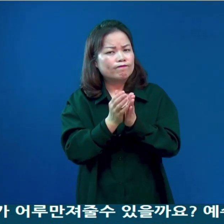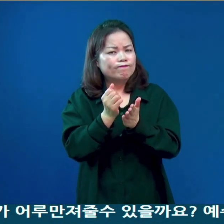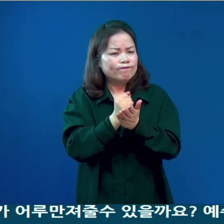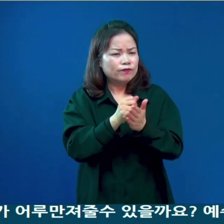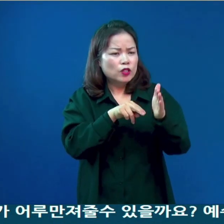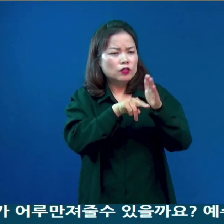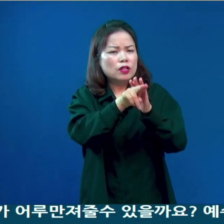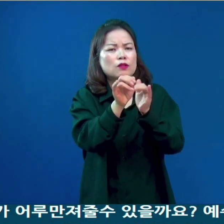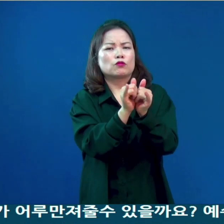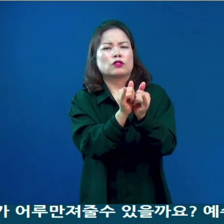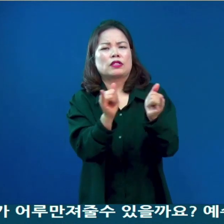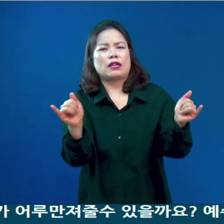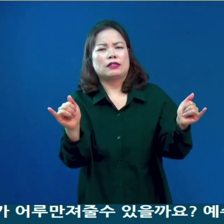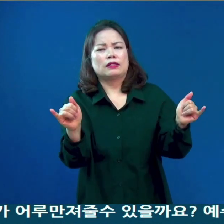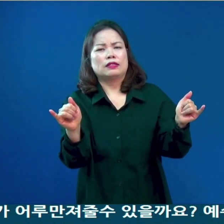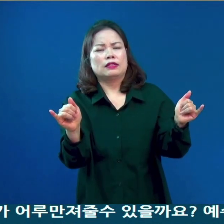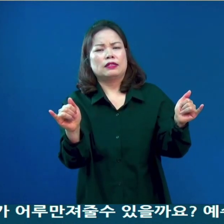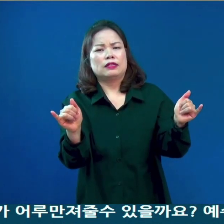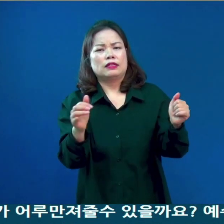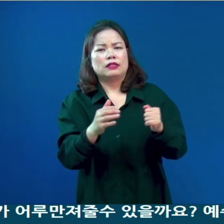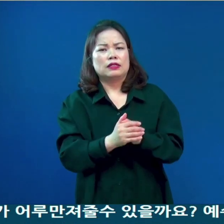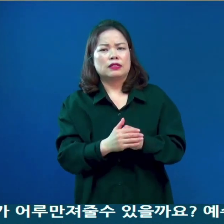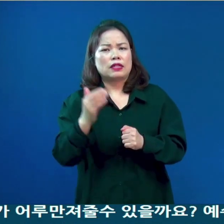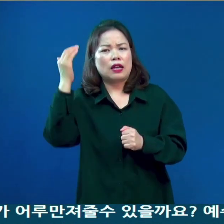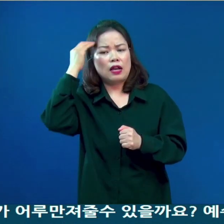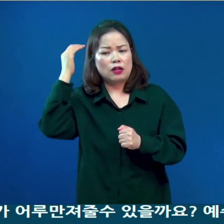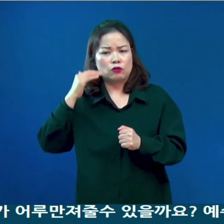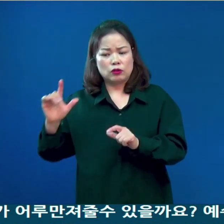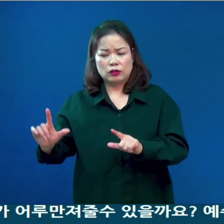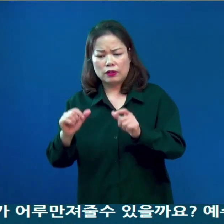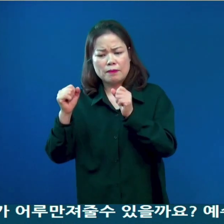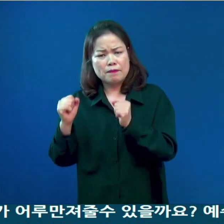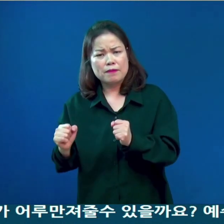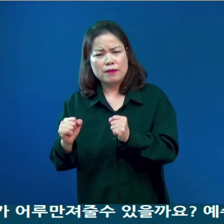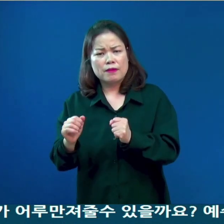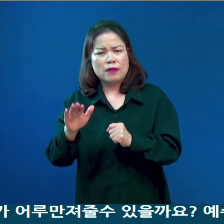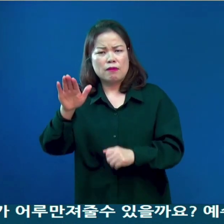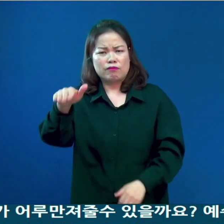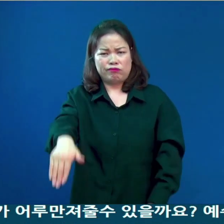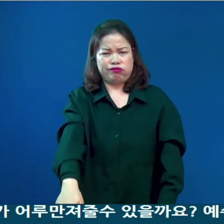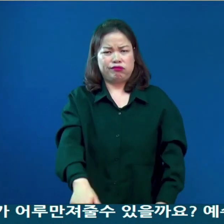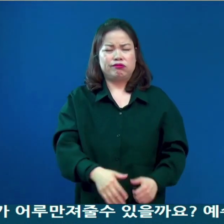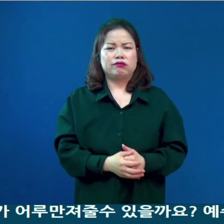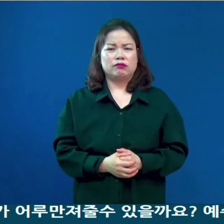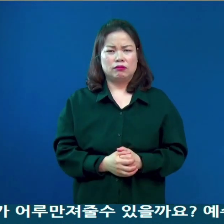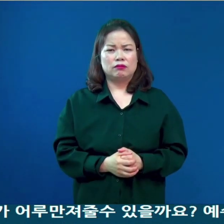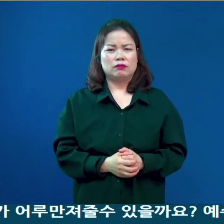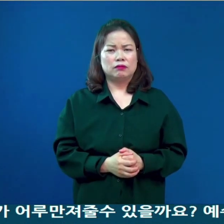땅에 내려오시는 분들의 남한에서의 정착률은 너무나 떨어지는 상황이에요.